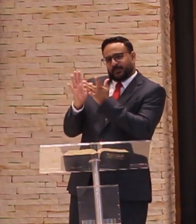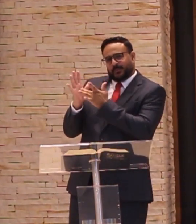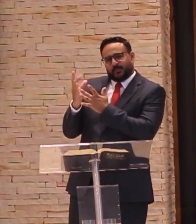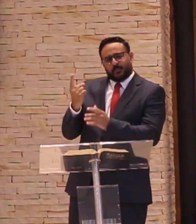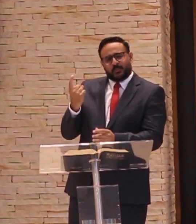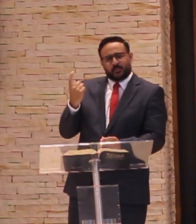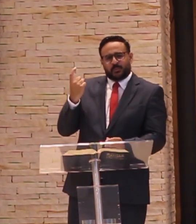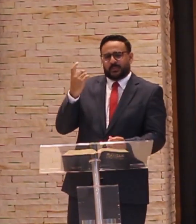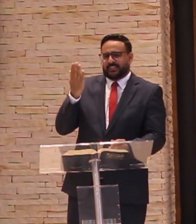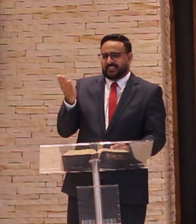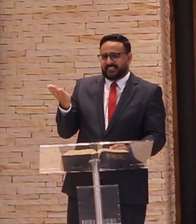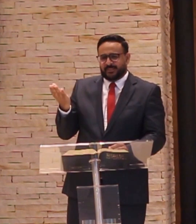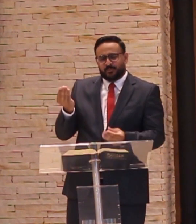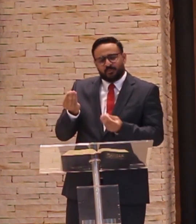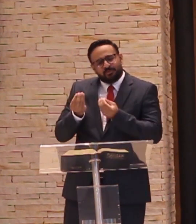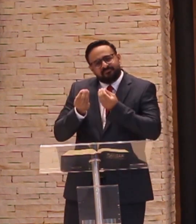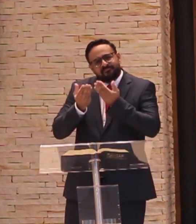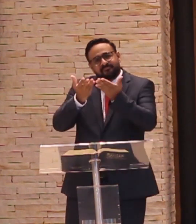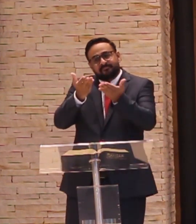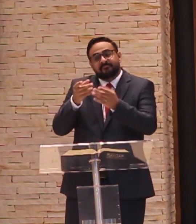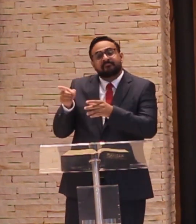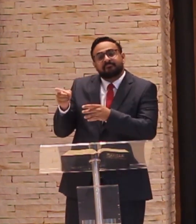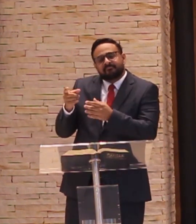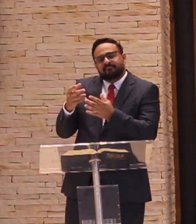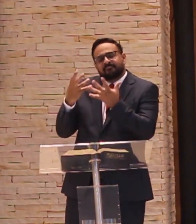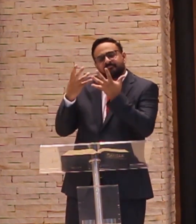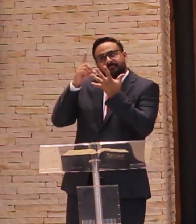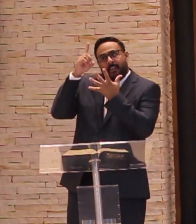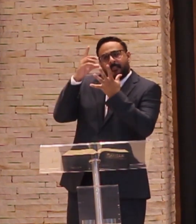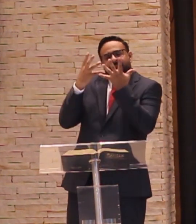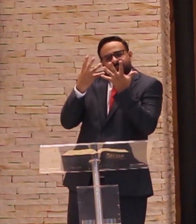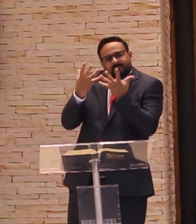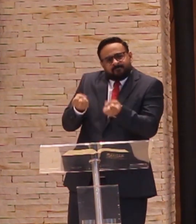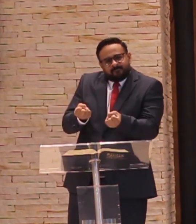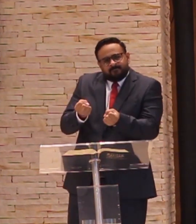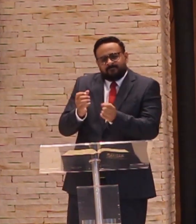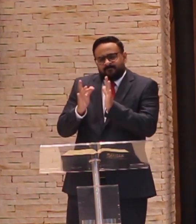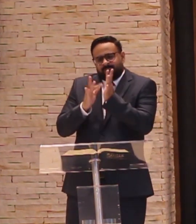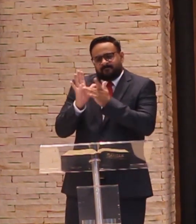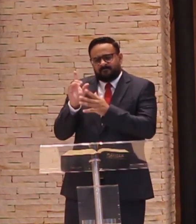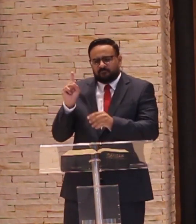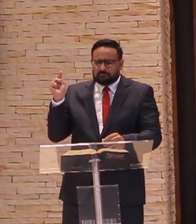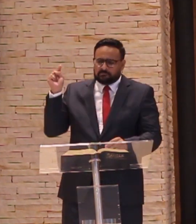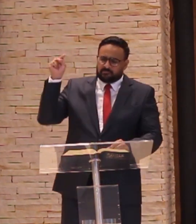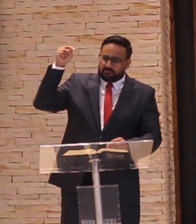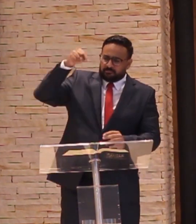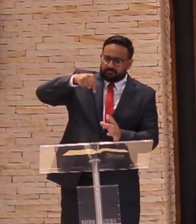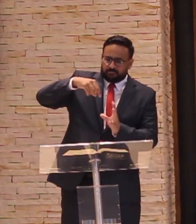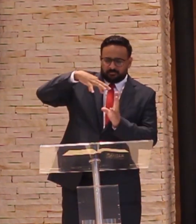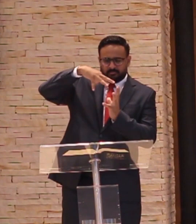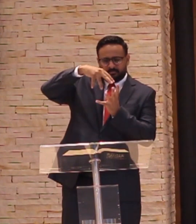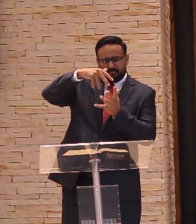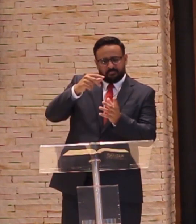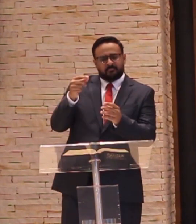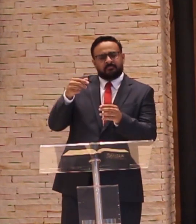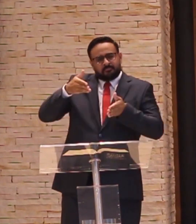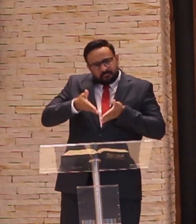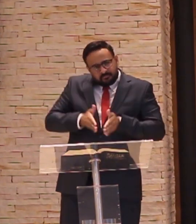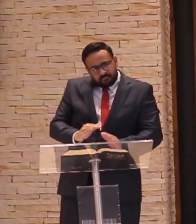seu Filho unigênito para que todo aquele que nele